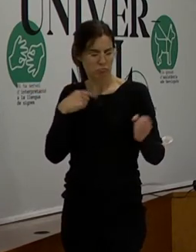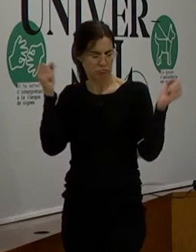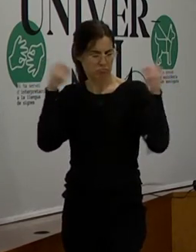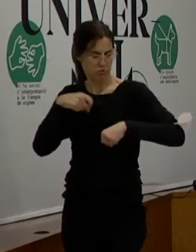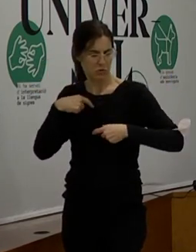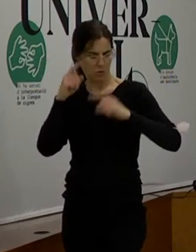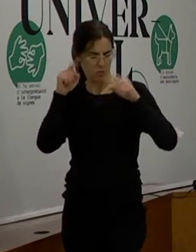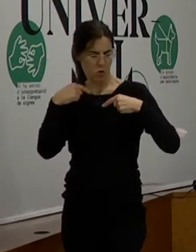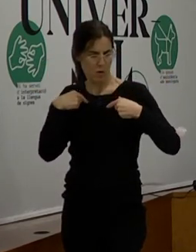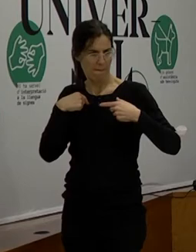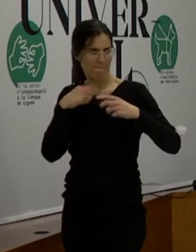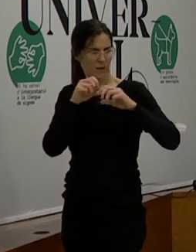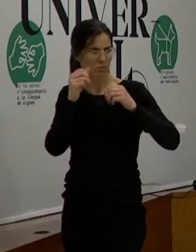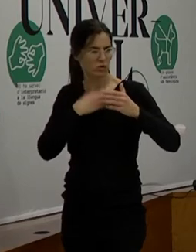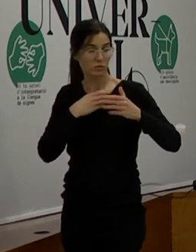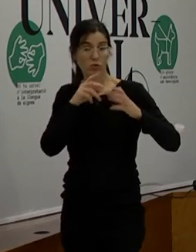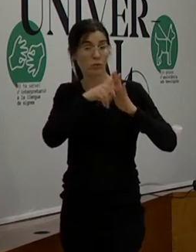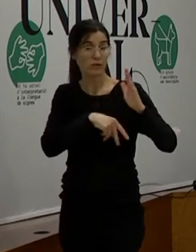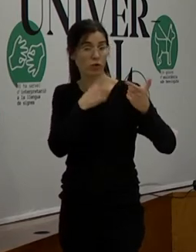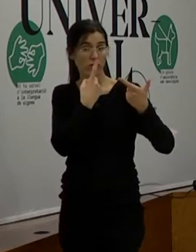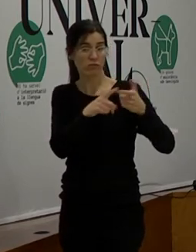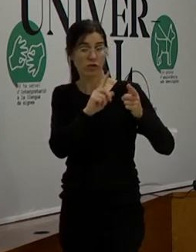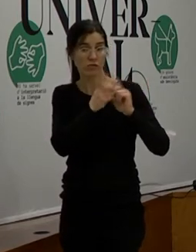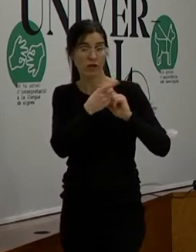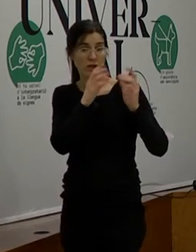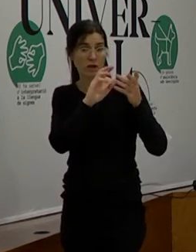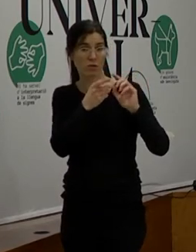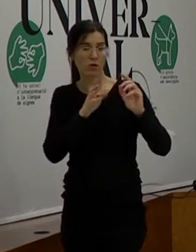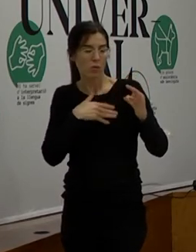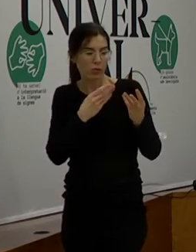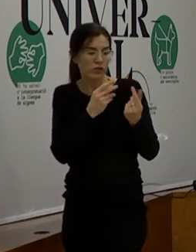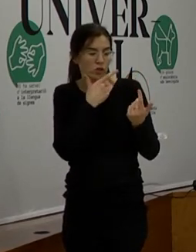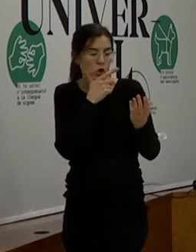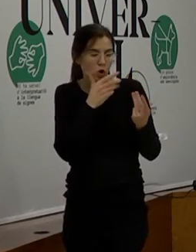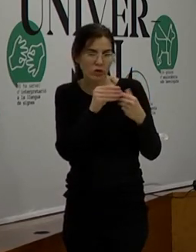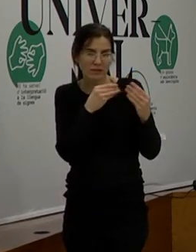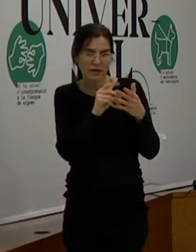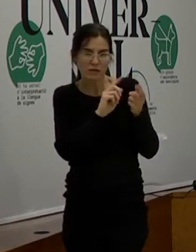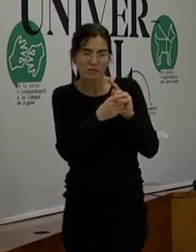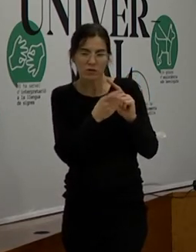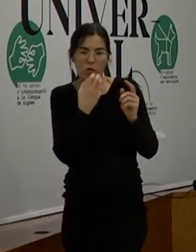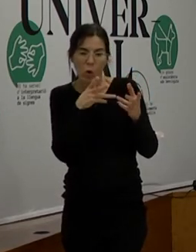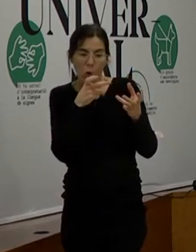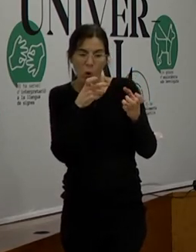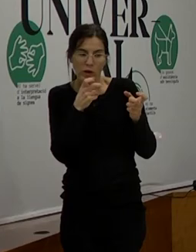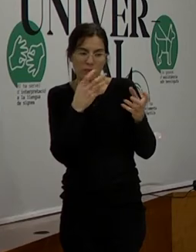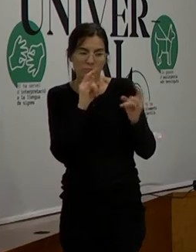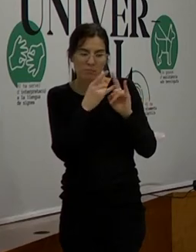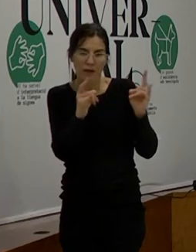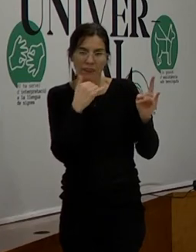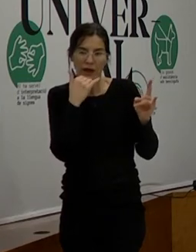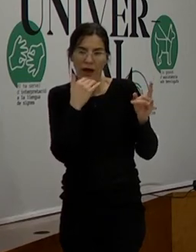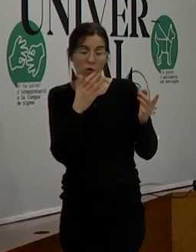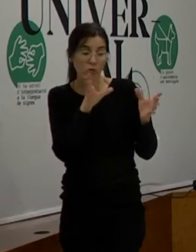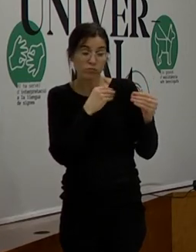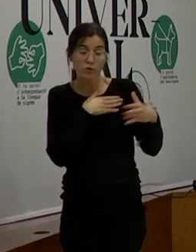pots posar, no canvies la normativa, pots posar uns colors, unes textures, uns materials, uns olors, unes plantes, un el